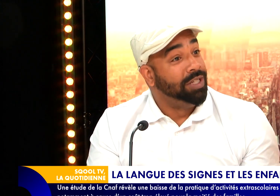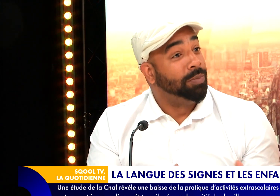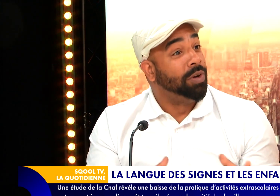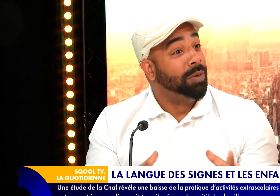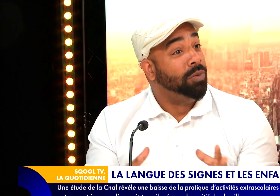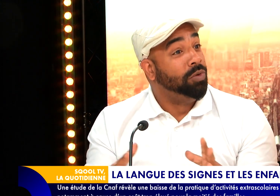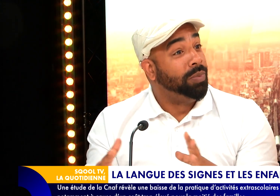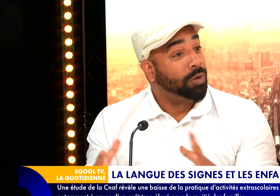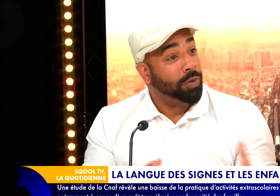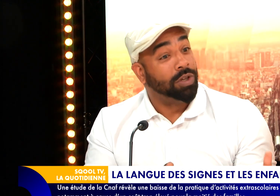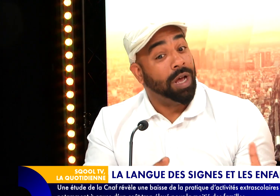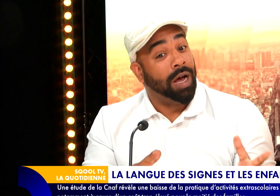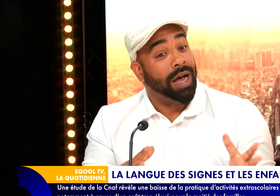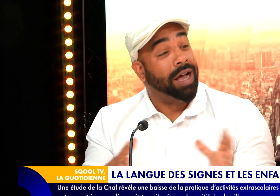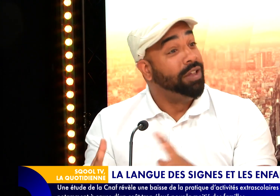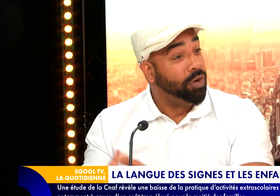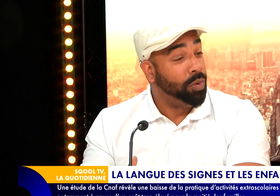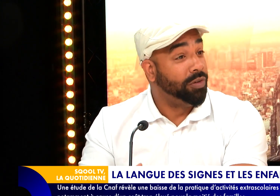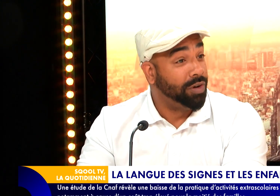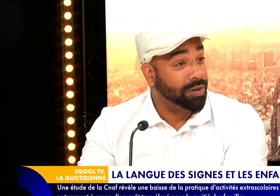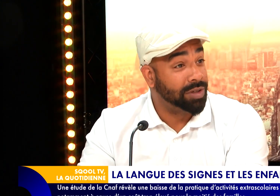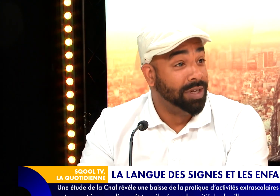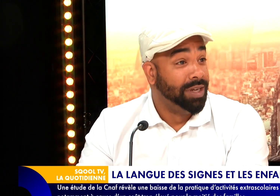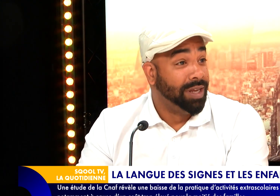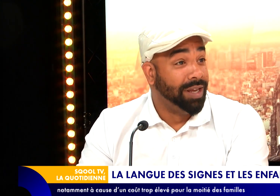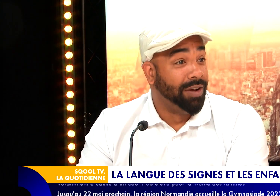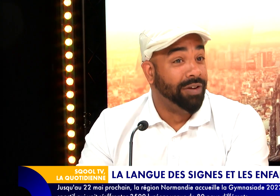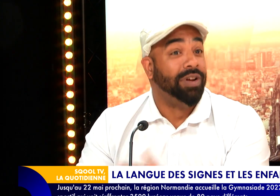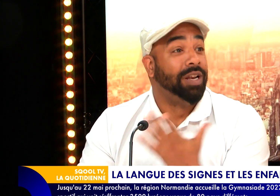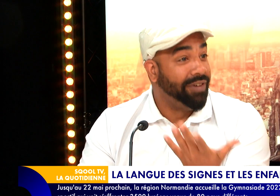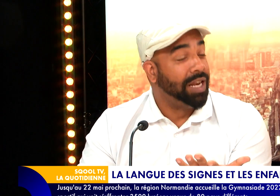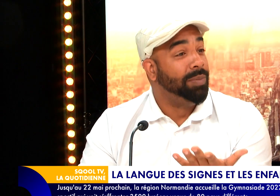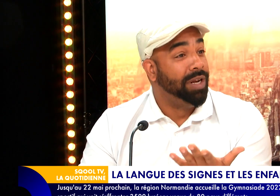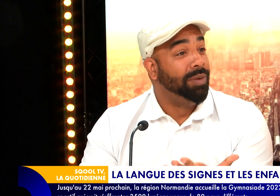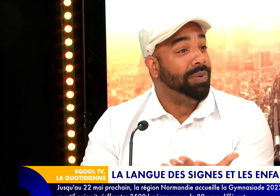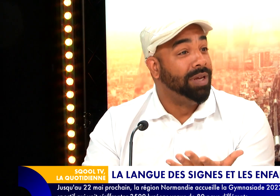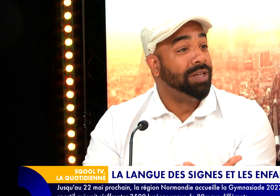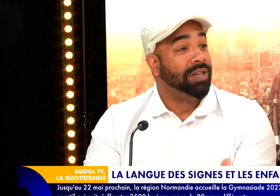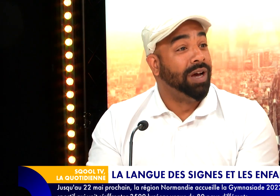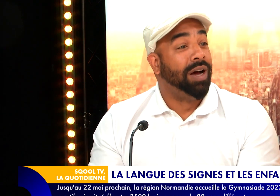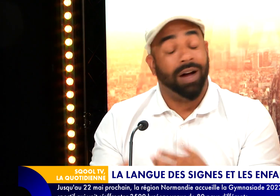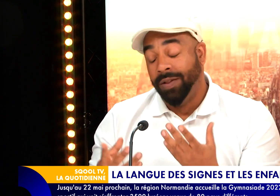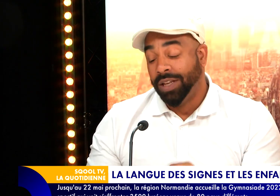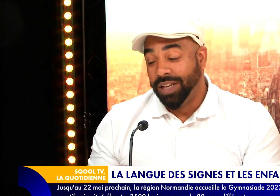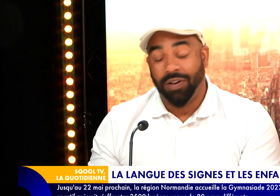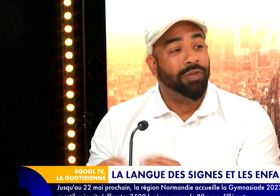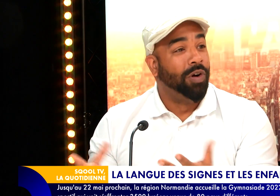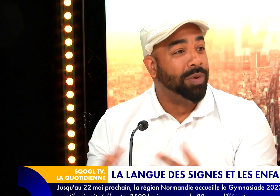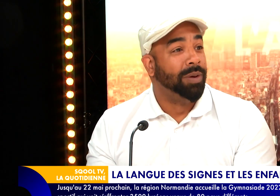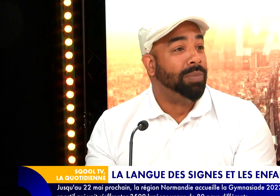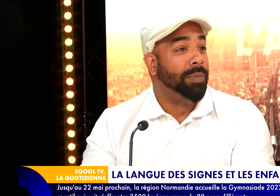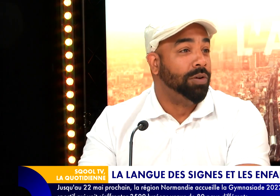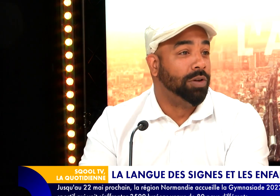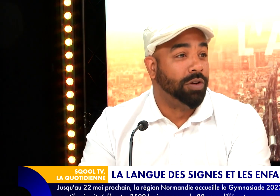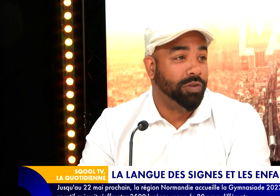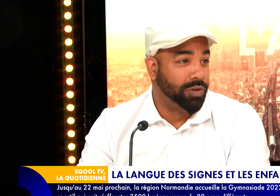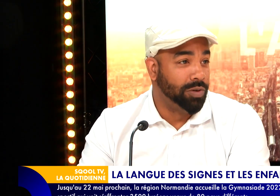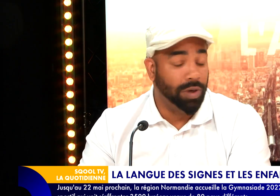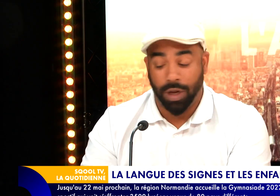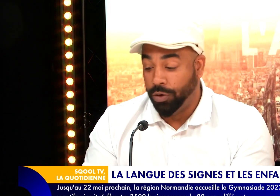signes commençait à évoluer en France. Et avec l'abbé de l'épée qui a formé pas mal d'enfants sourds, il a